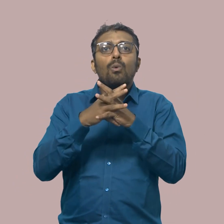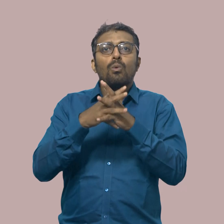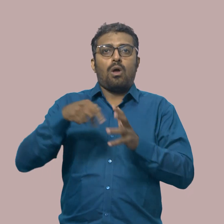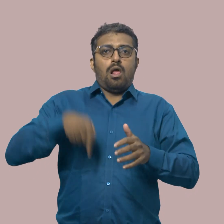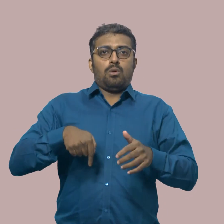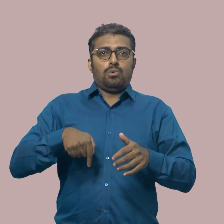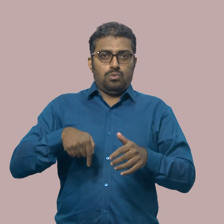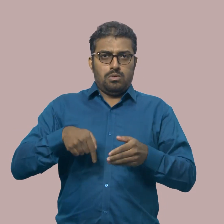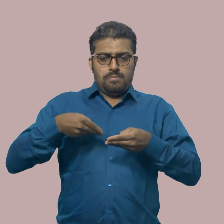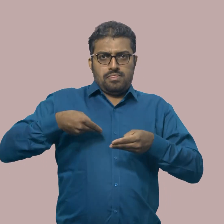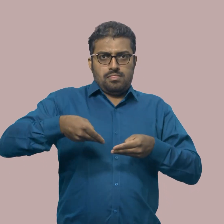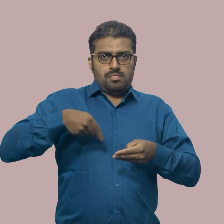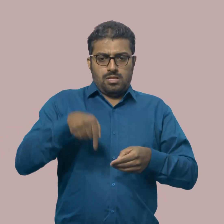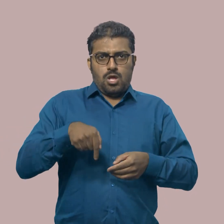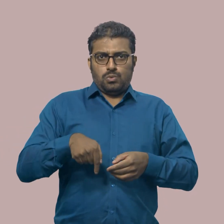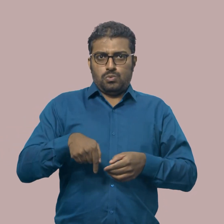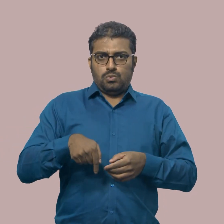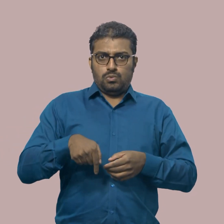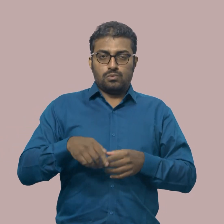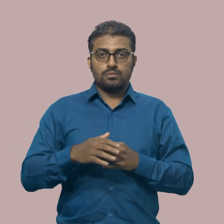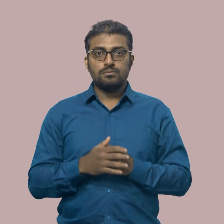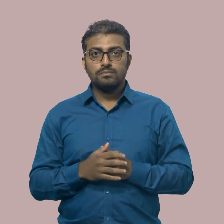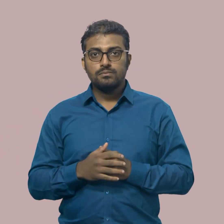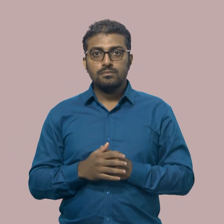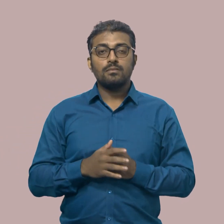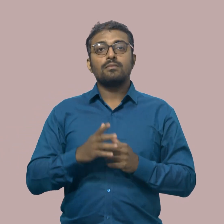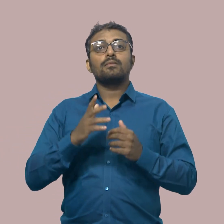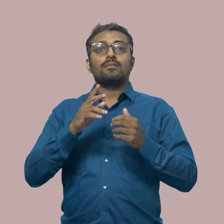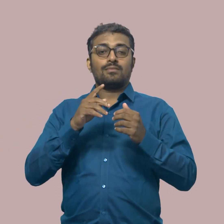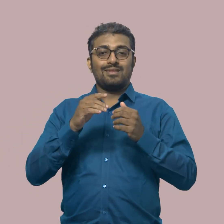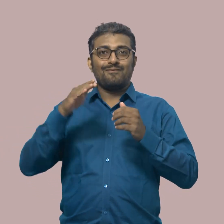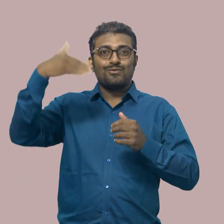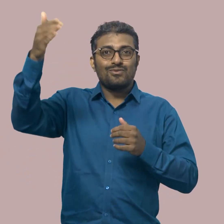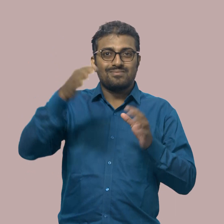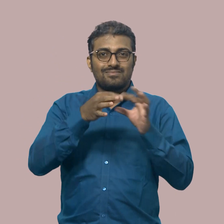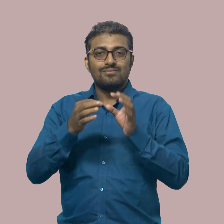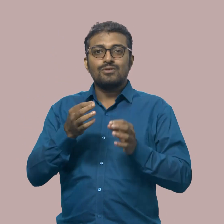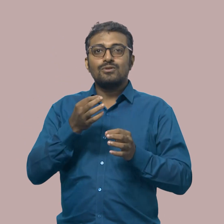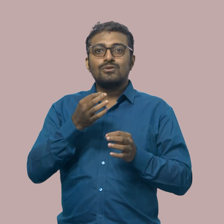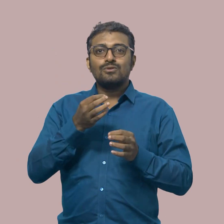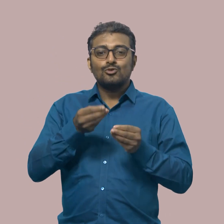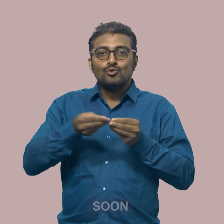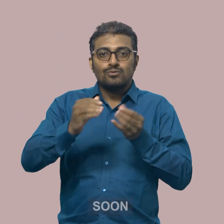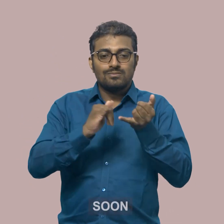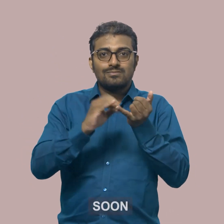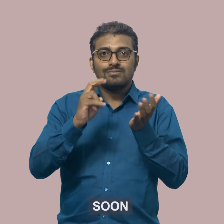फ्रंट बॉडी में होगा जो भी हम साइन करेंगे नाउ, रिसेंट, and sign relating to the